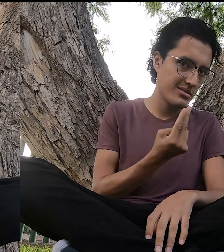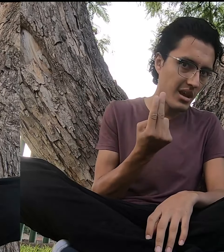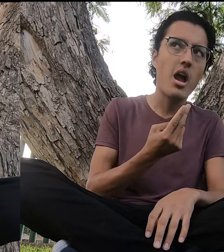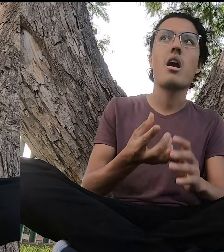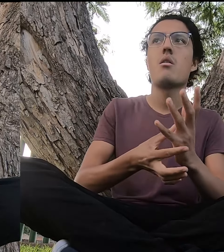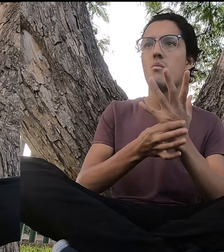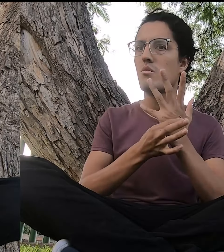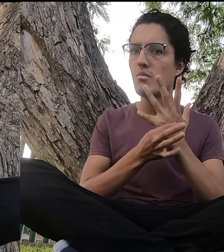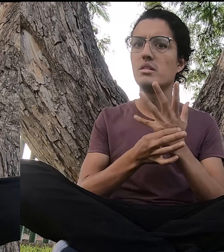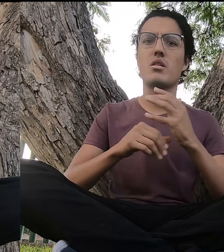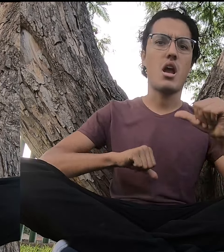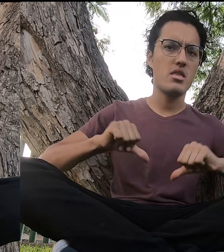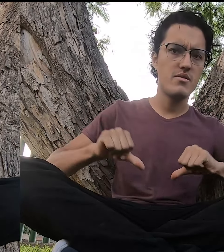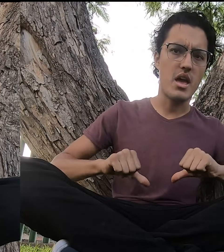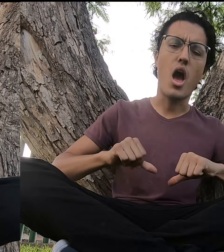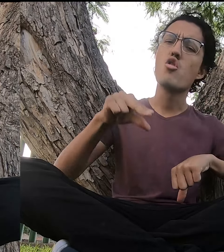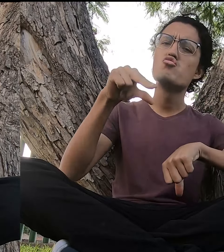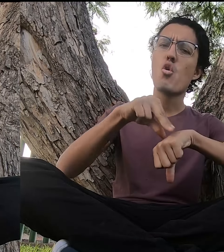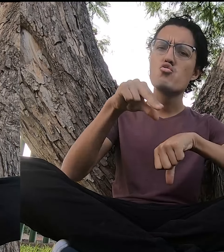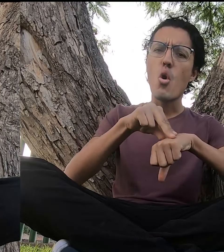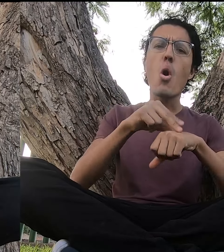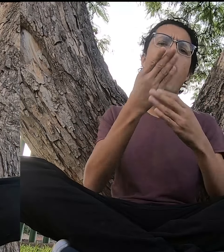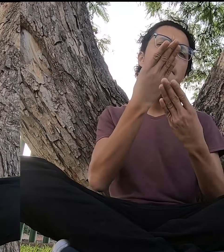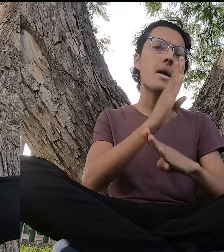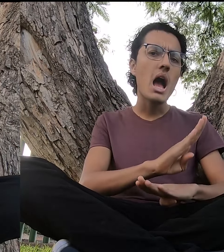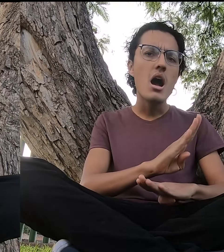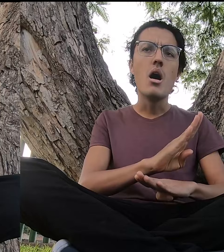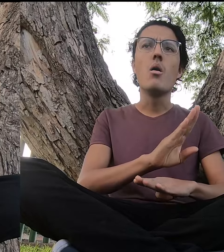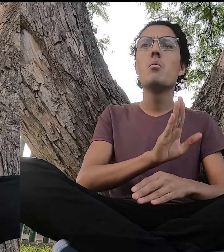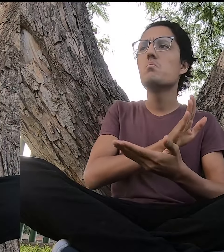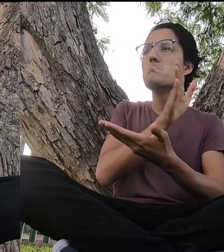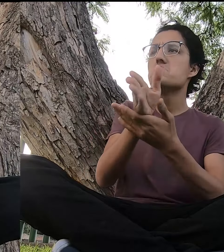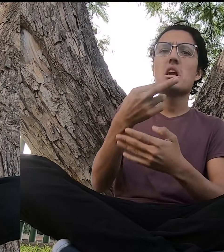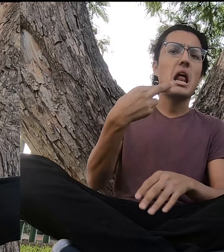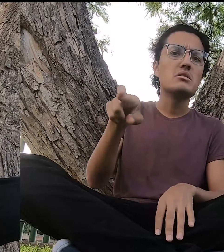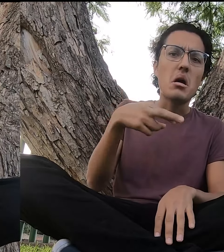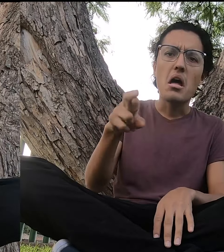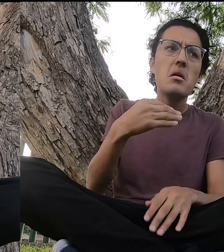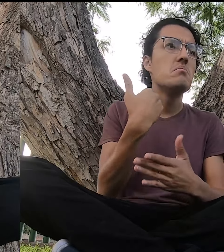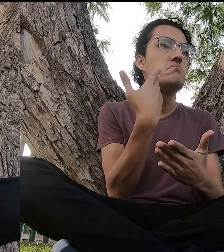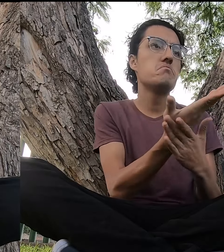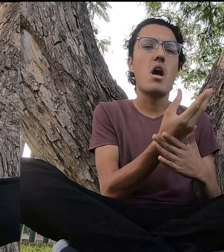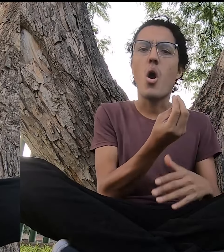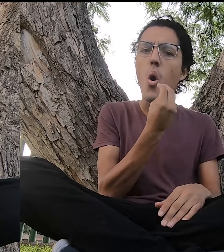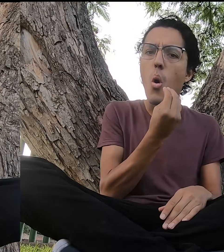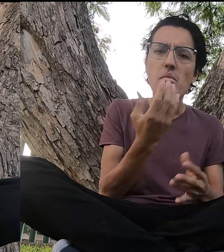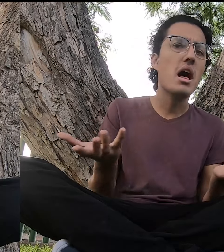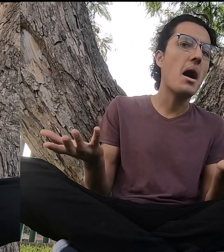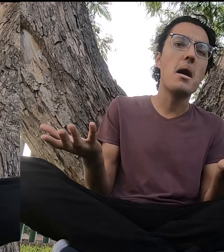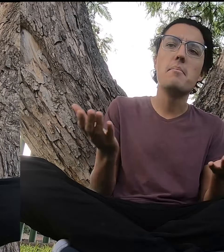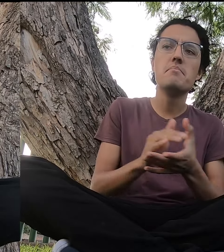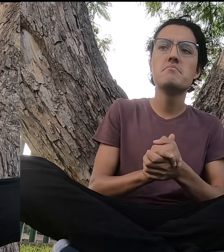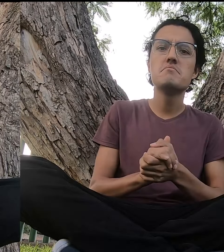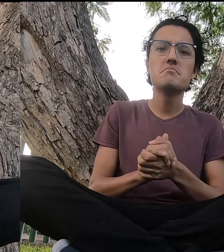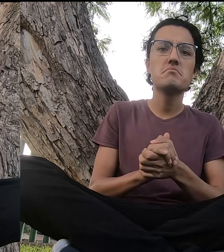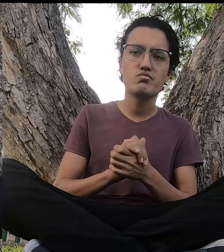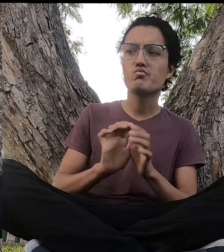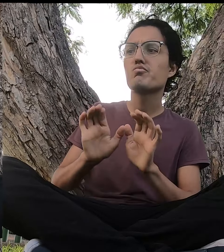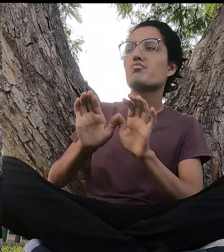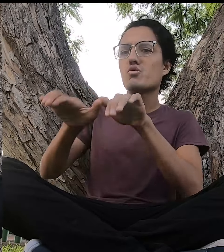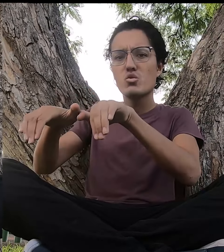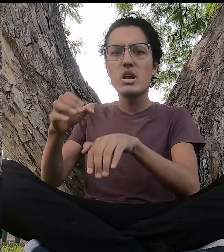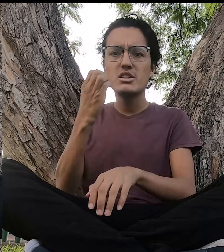tenemos necesidades y compromisos. Ir al doctor, ir al banco, ir a algún restaurante a pedir algo de